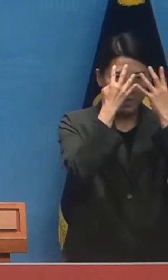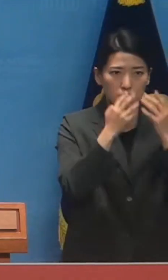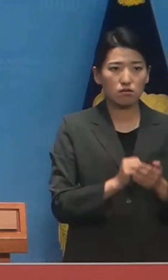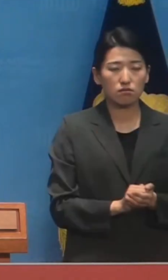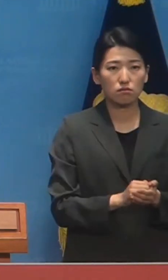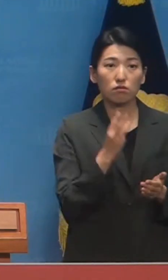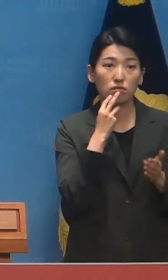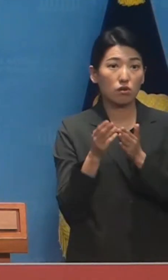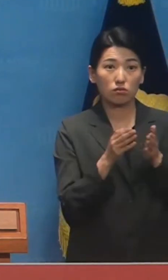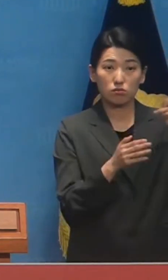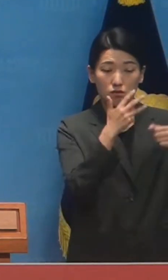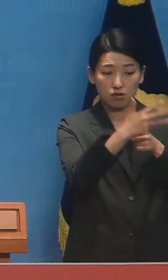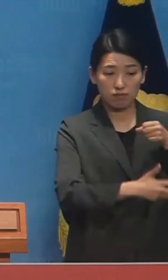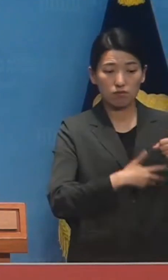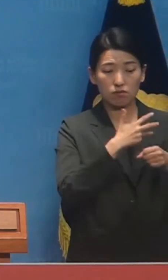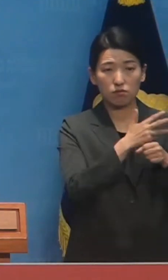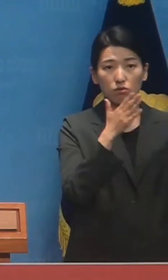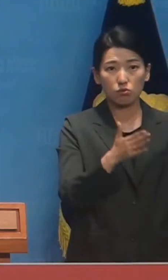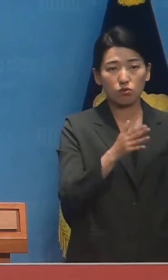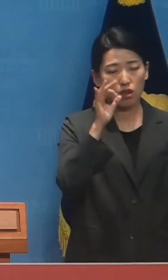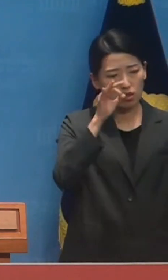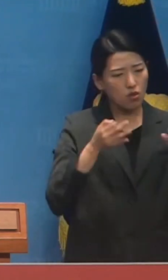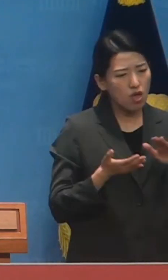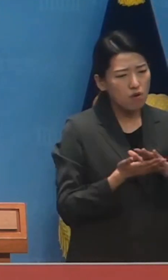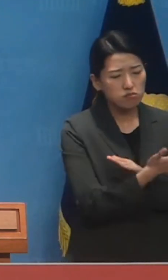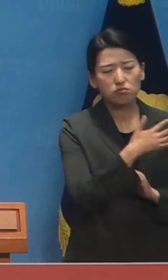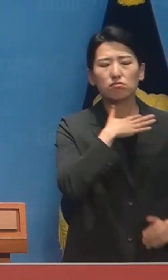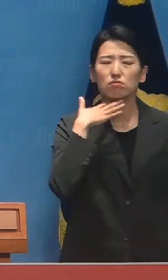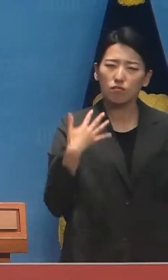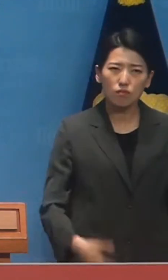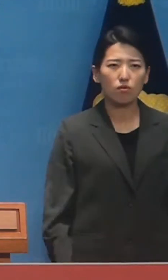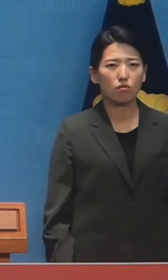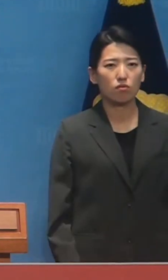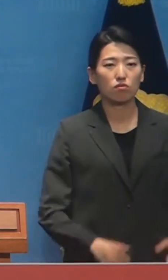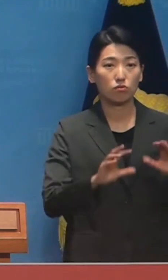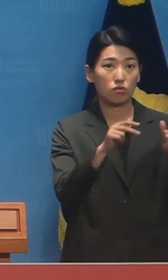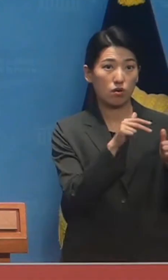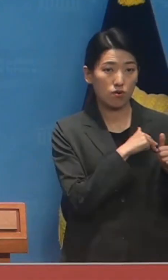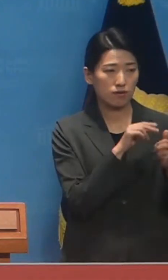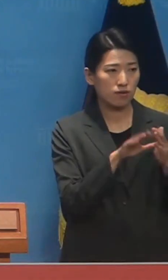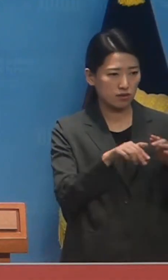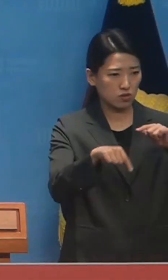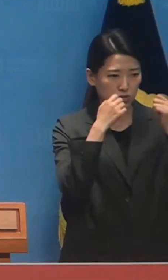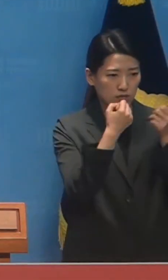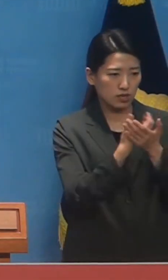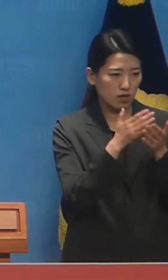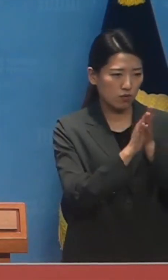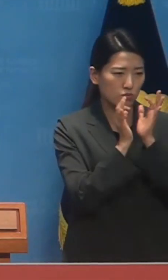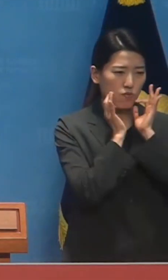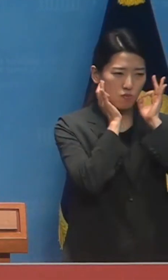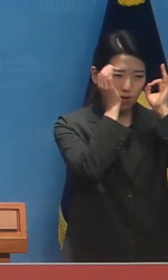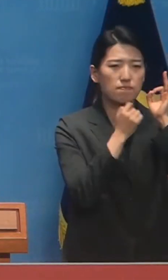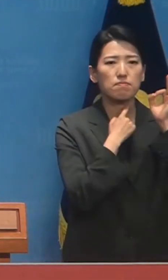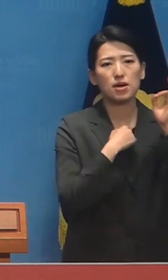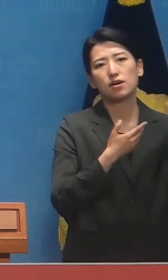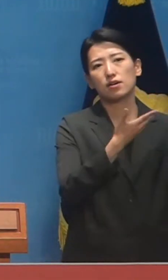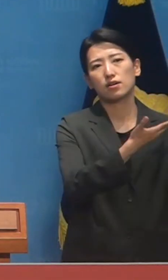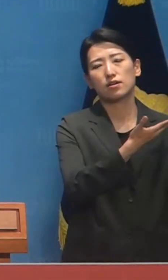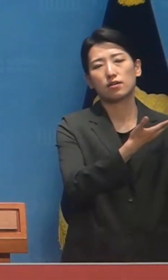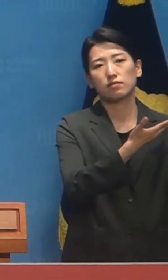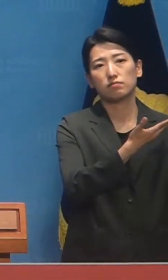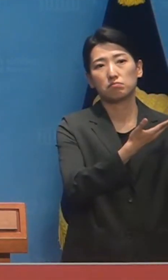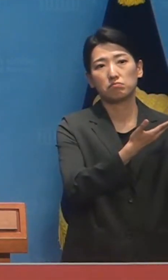받지 않는 청렴한 사람이었습니다. 국회의원이었을 때는 정치 개혁을 위해서 헌신한 사람이기도 합니다.